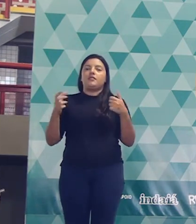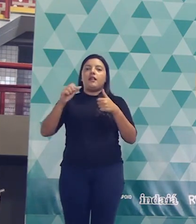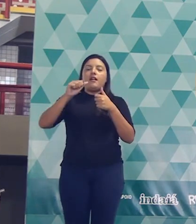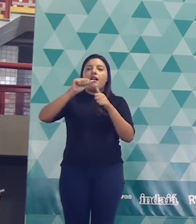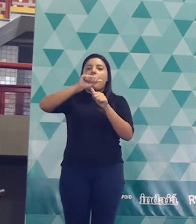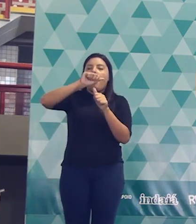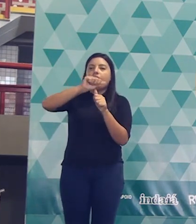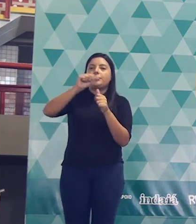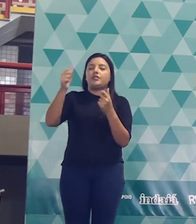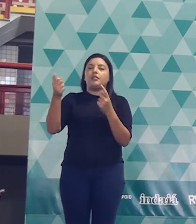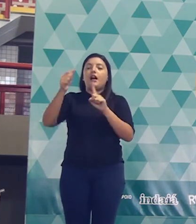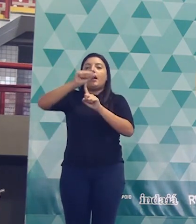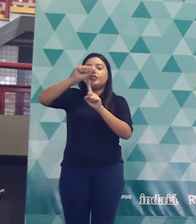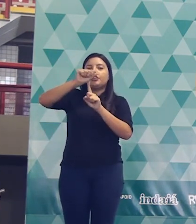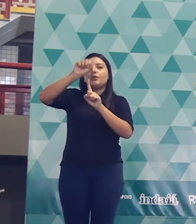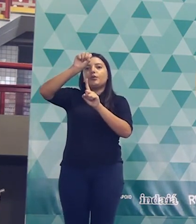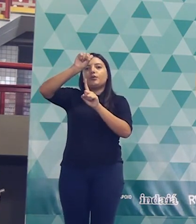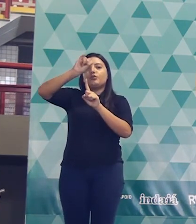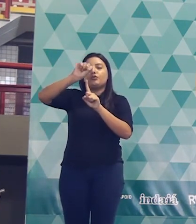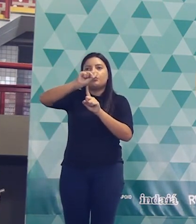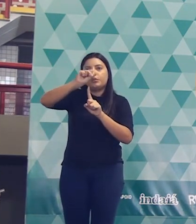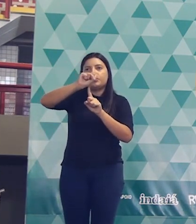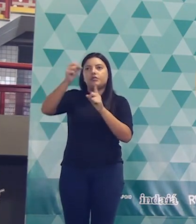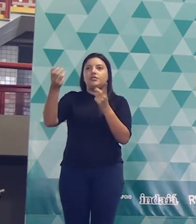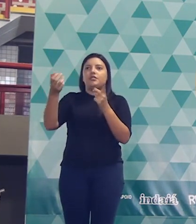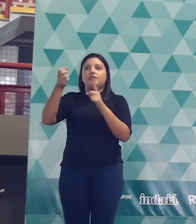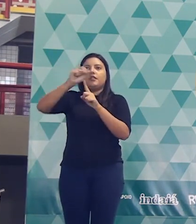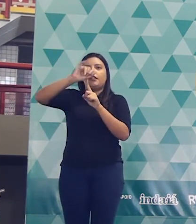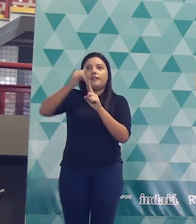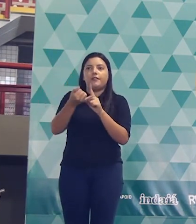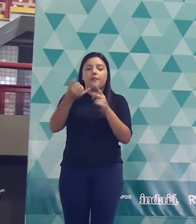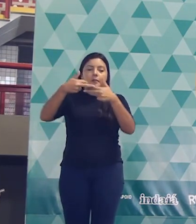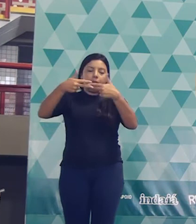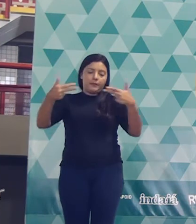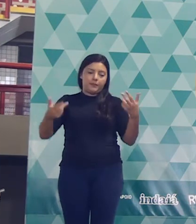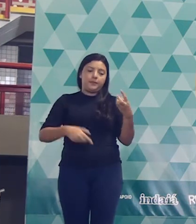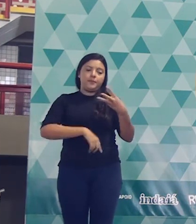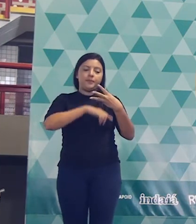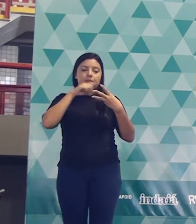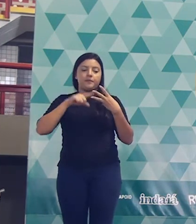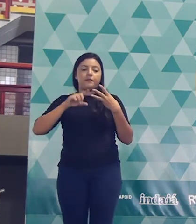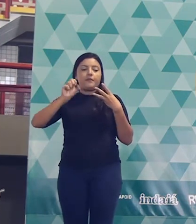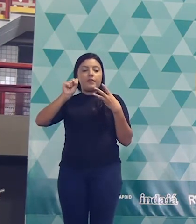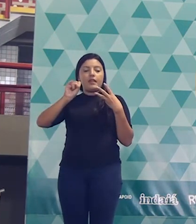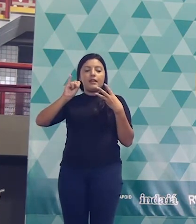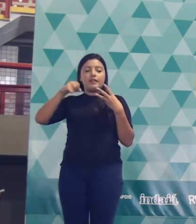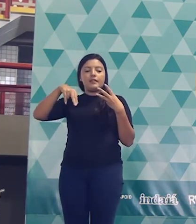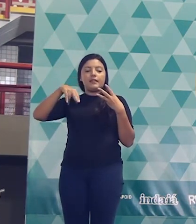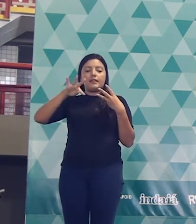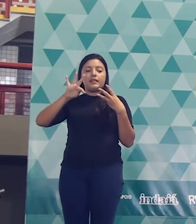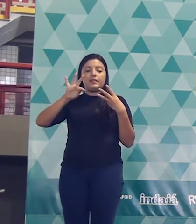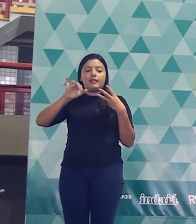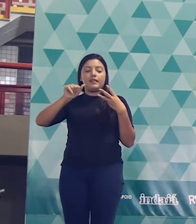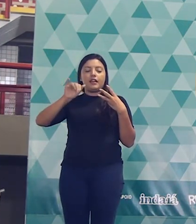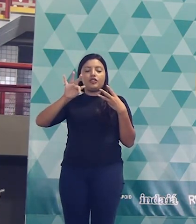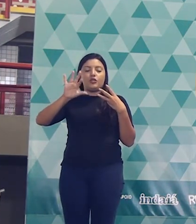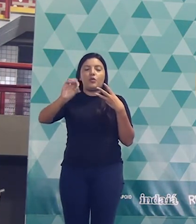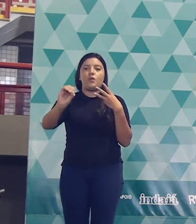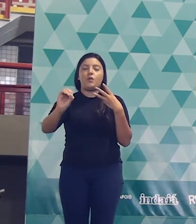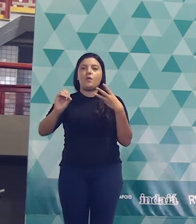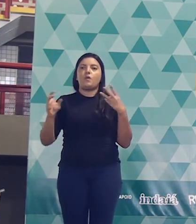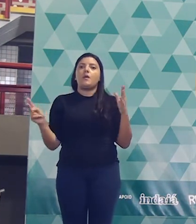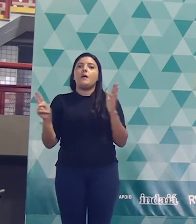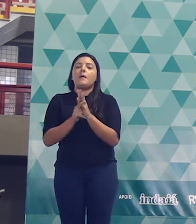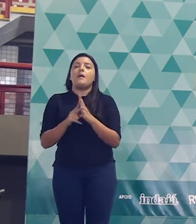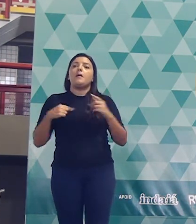adjetivo, numeral, pronome, verbo, advérbio, por aí vai. E os elementos sintáticos. O que é a sintaxe, hein? É a função